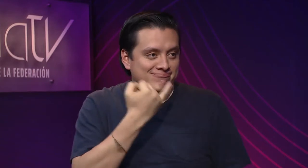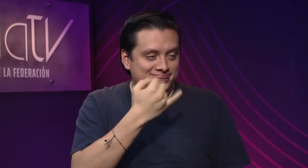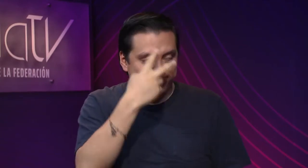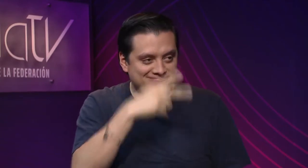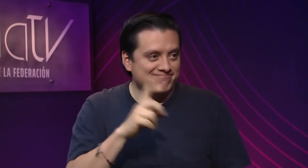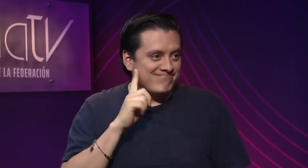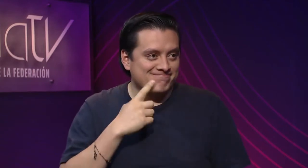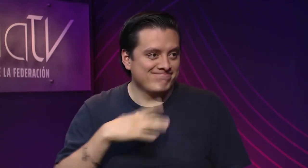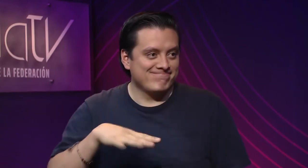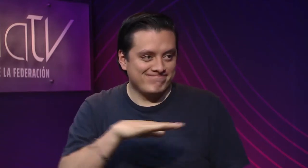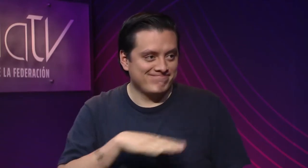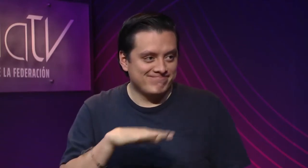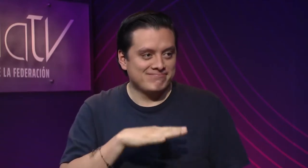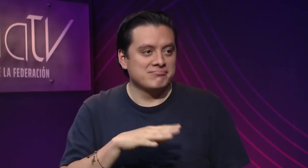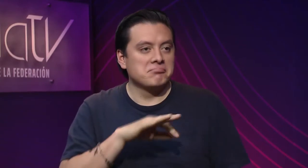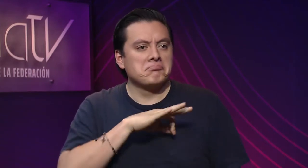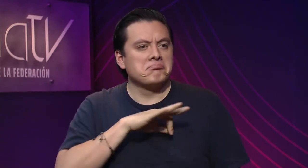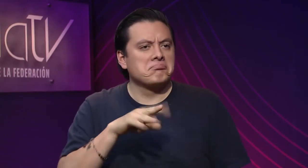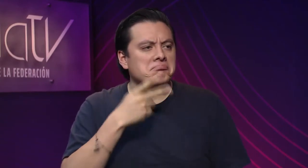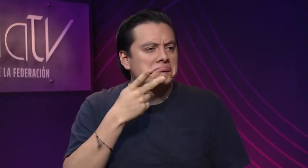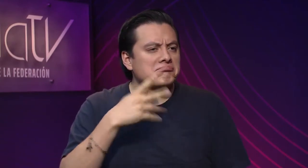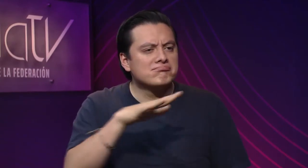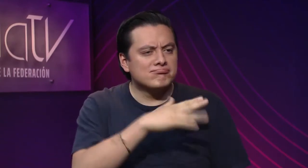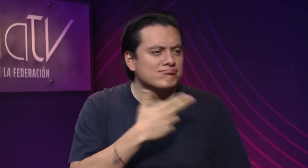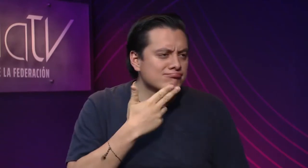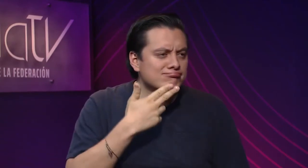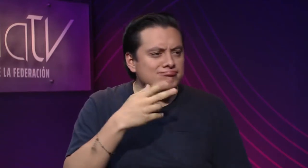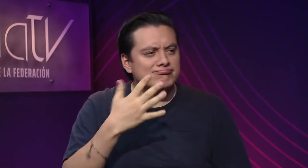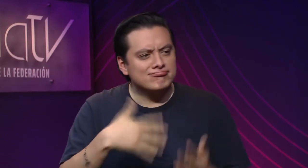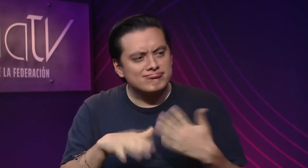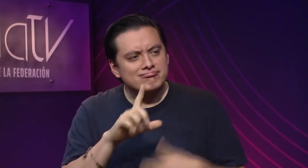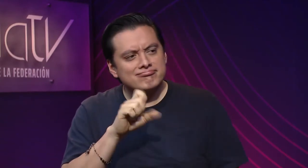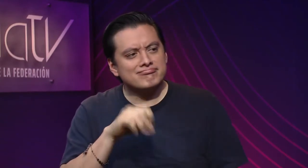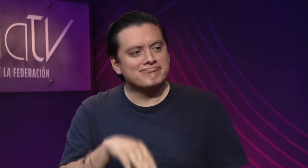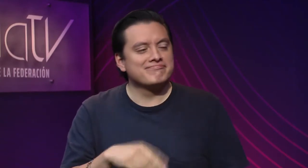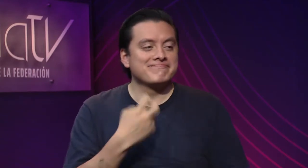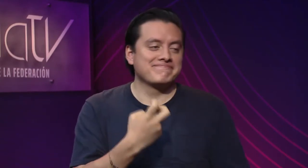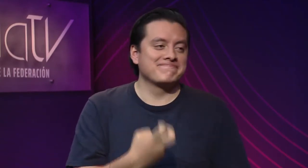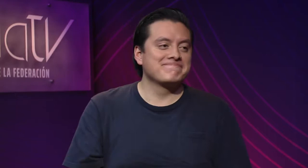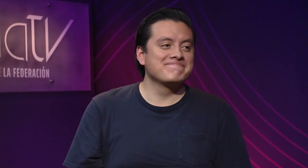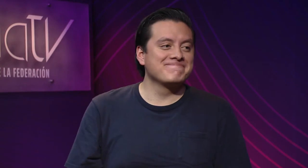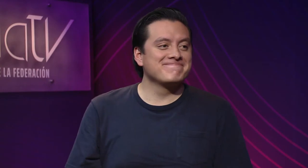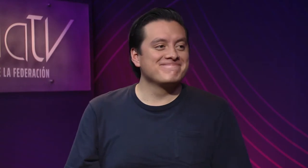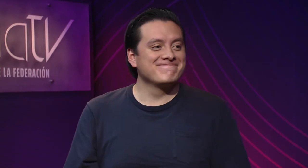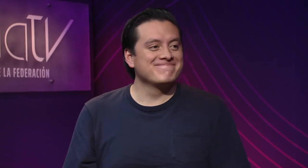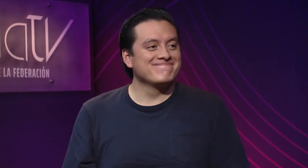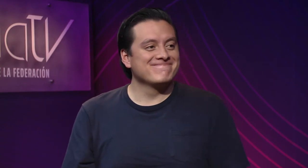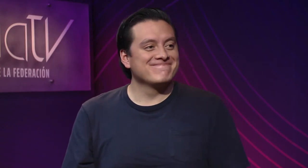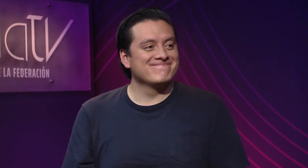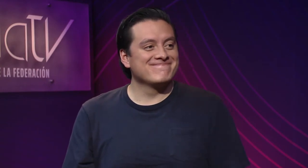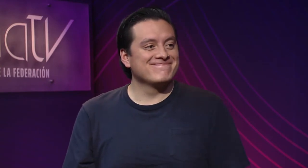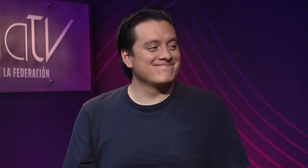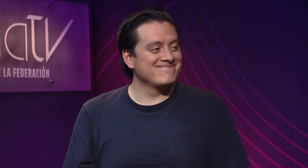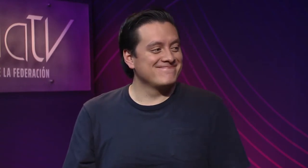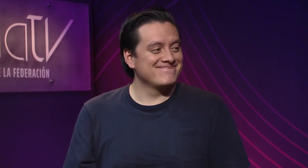lengua y es por ello que este idioma que se habla en señas en México se llama lengua de señas mexicana y es lo que utilizamos la comunidad sorda de México para